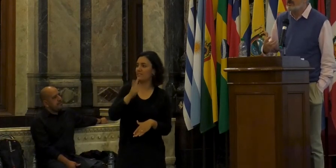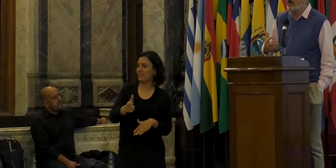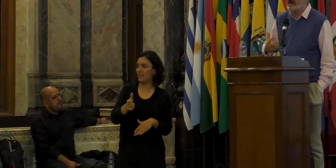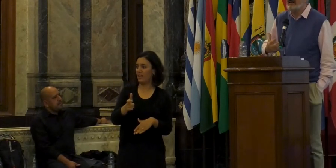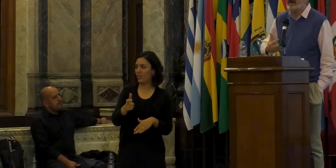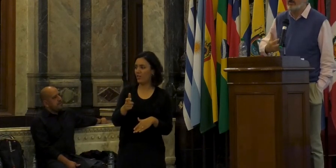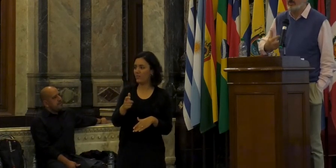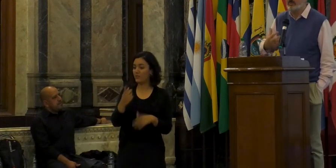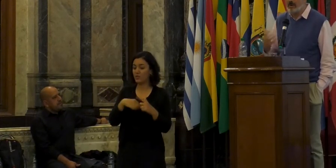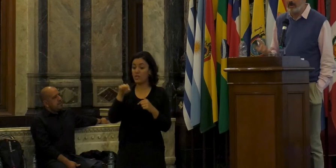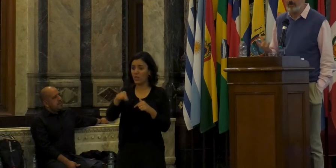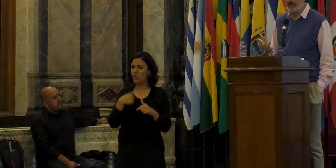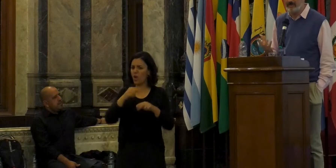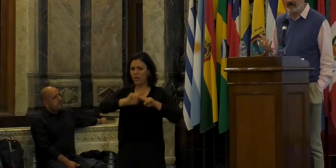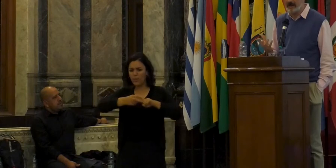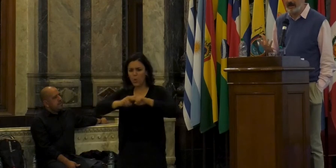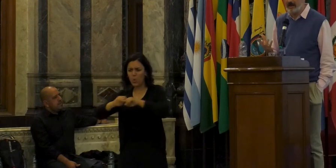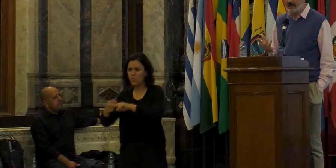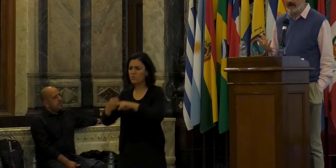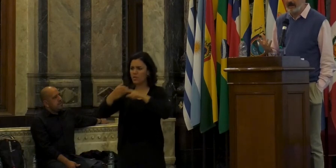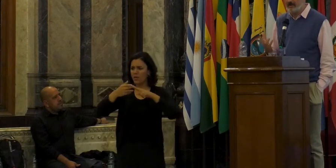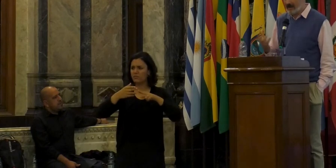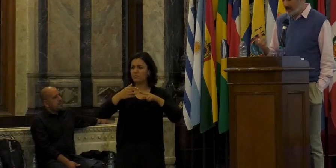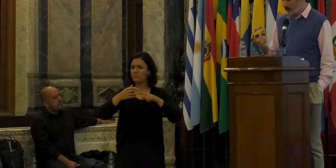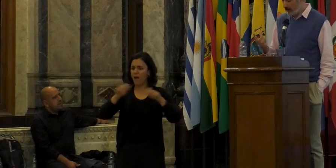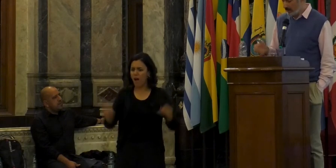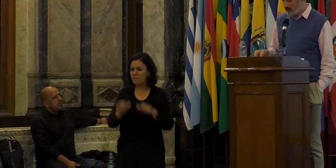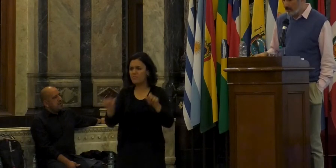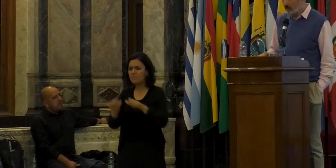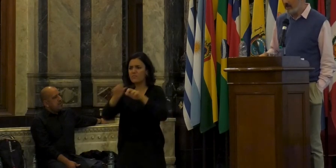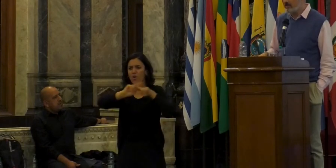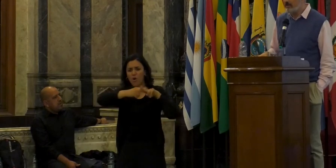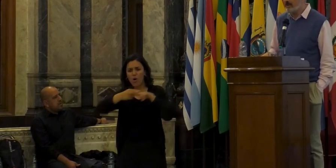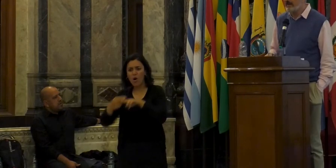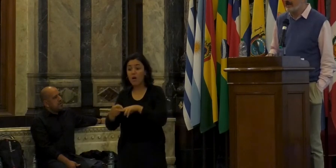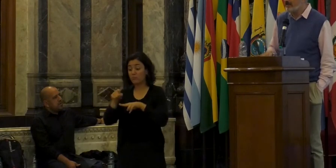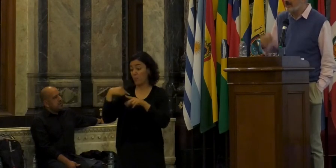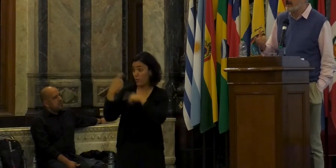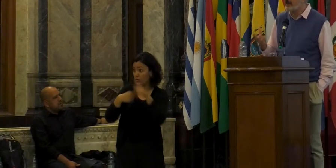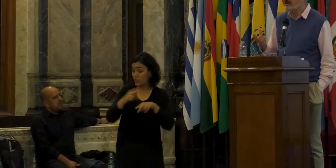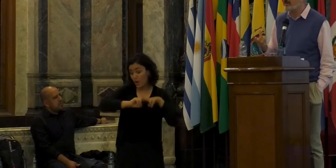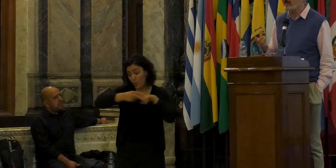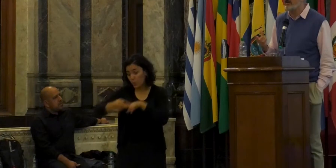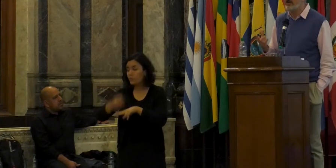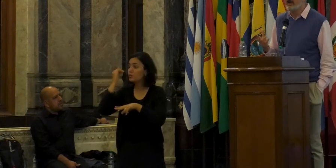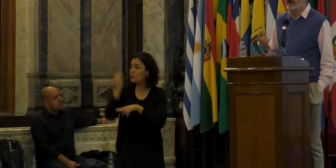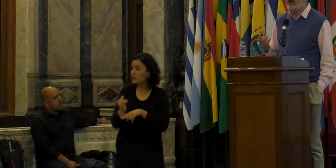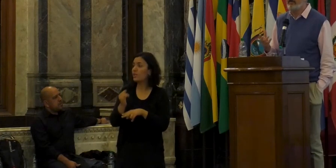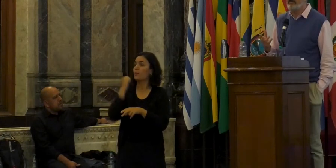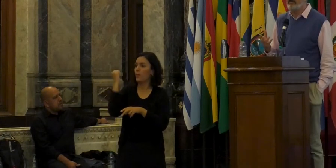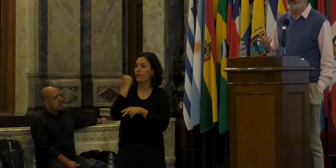No es el lugar de la reproducción doméstica. Es verdad que los procesos reproductivos son fundamentales para entender ese espacio.